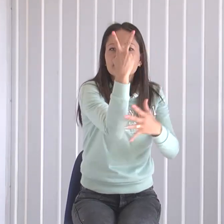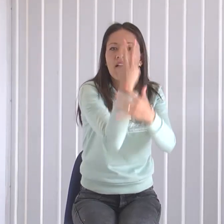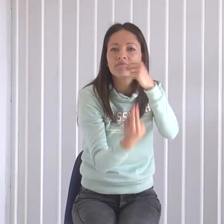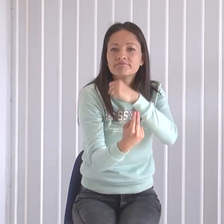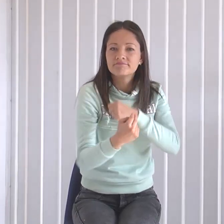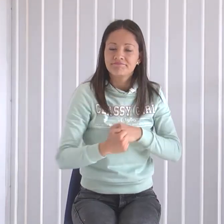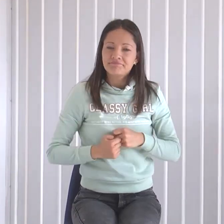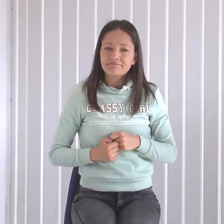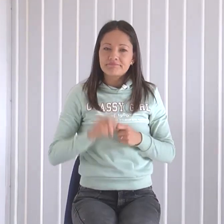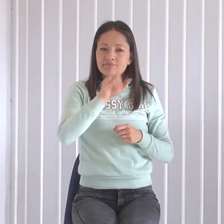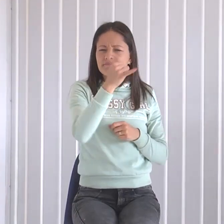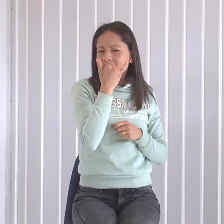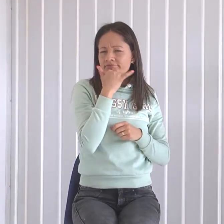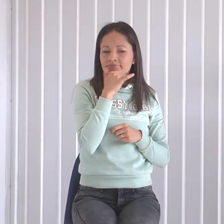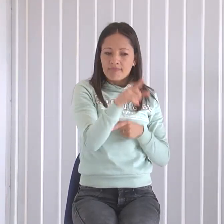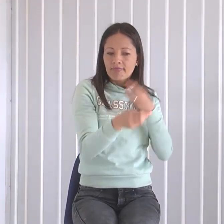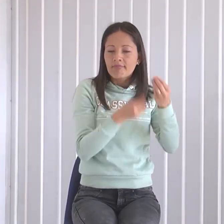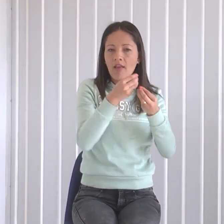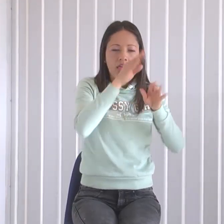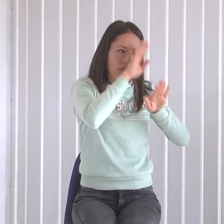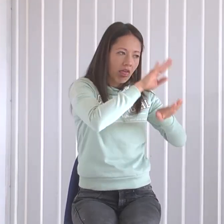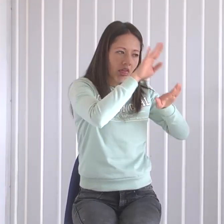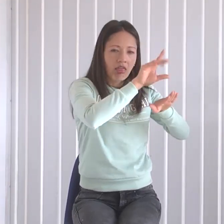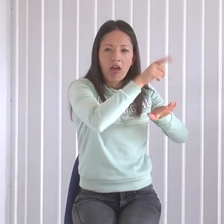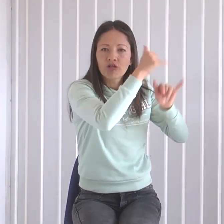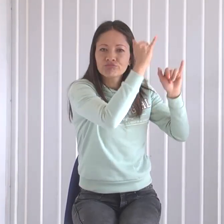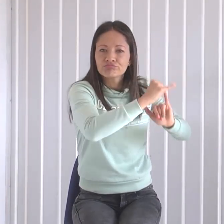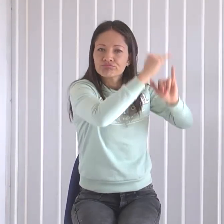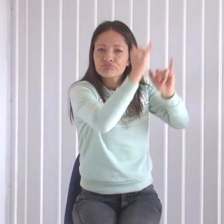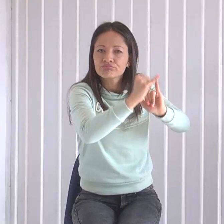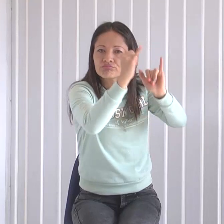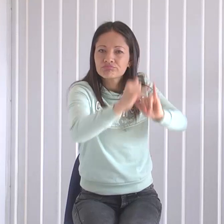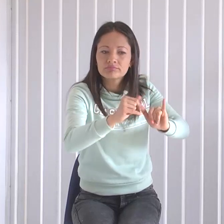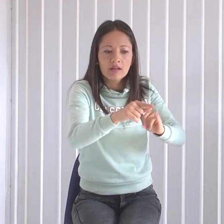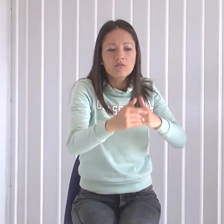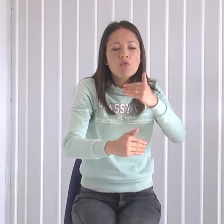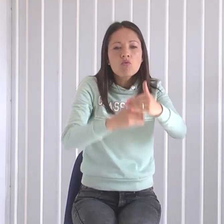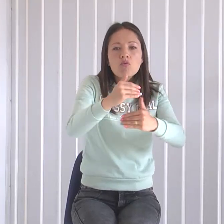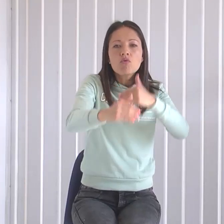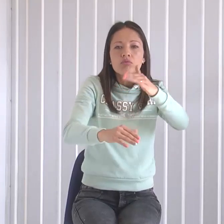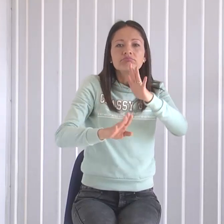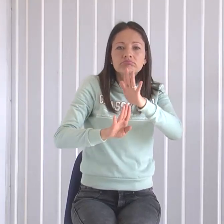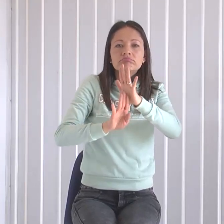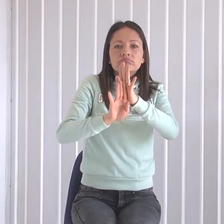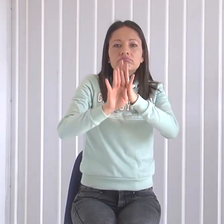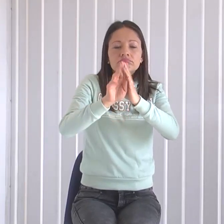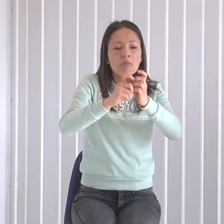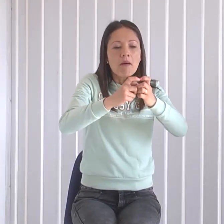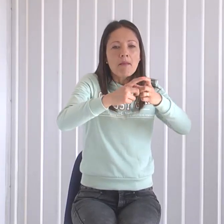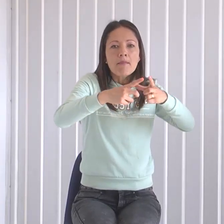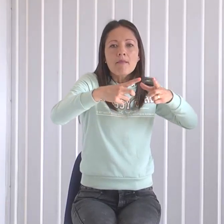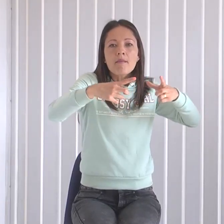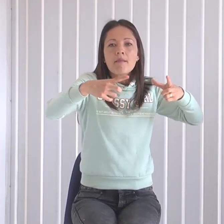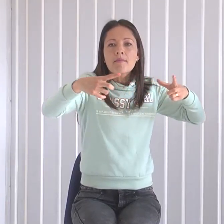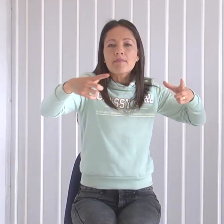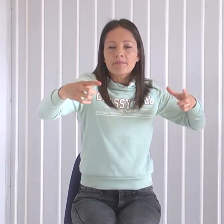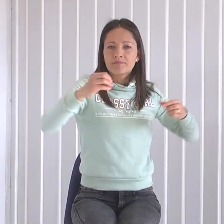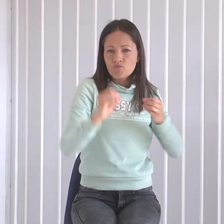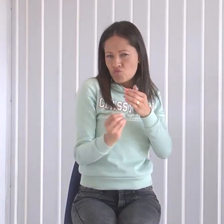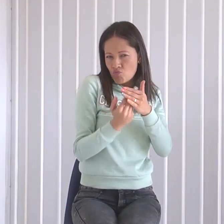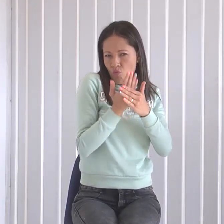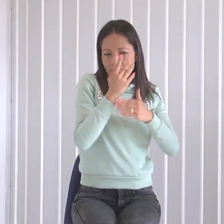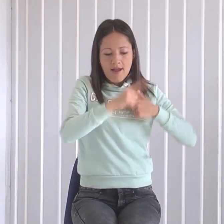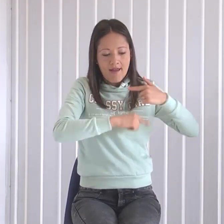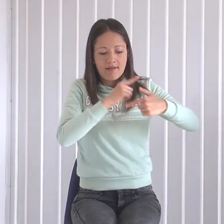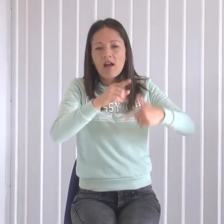en medio de esa adoración, ese culto a otros dioses, ellos fueron creciendo como pueblo. Y nació una nueva generación, la cual